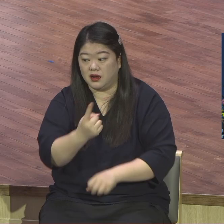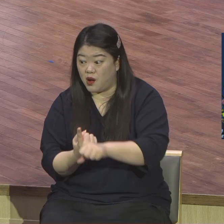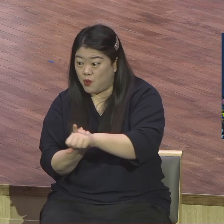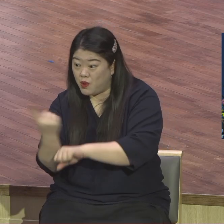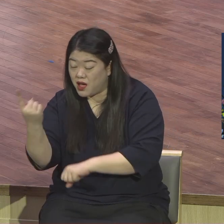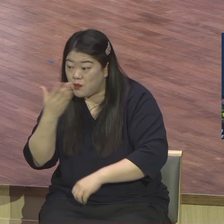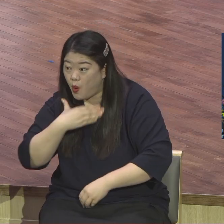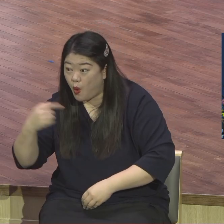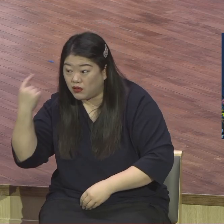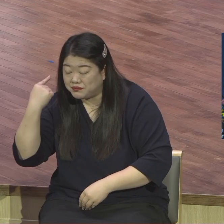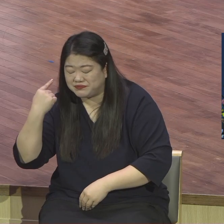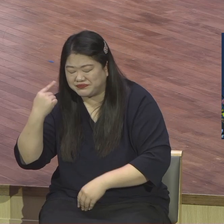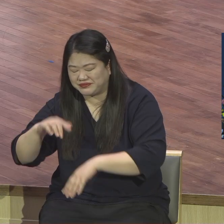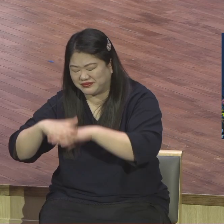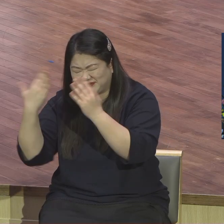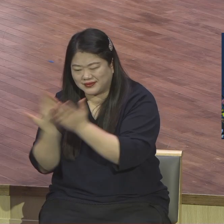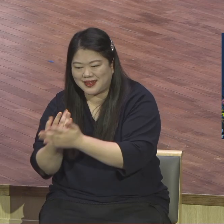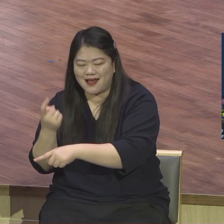다른 복음은 없다.